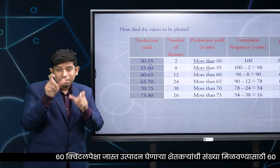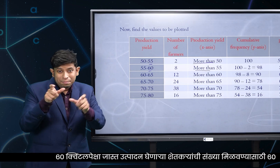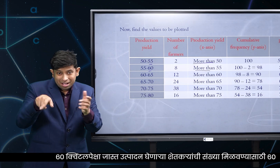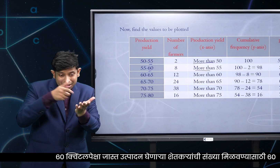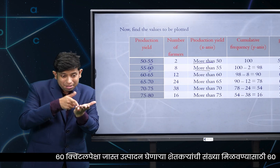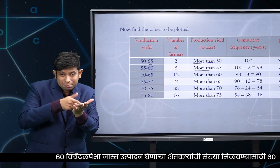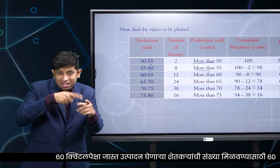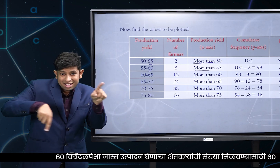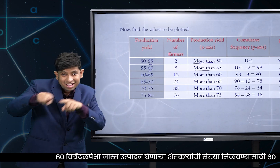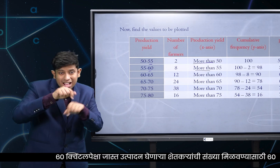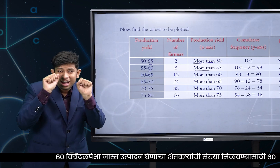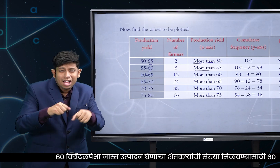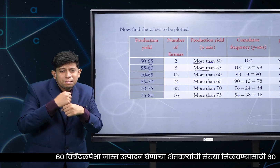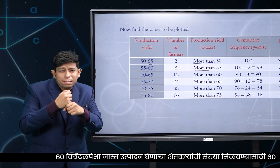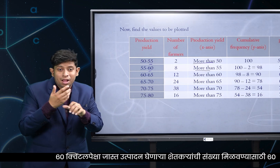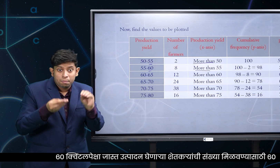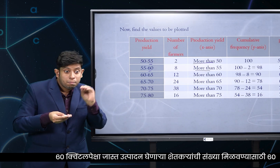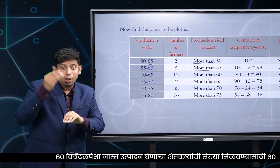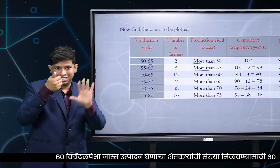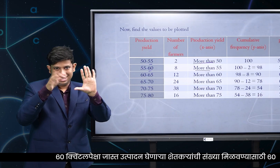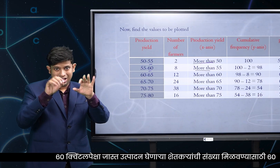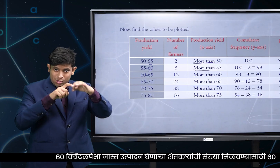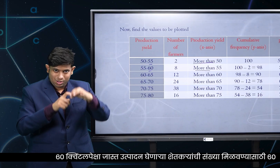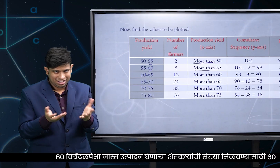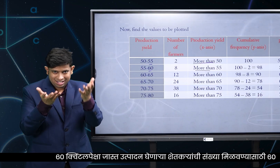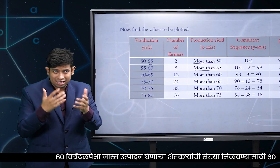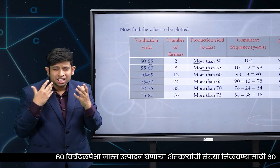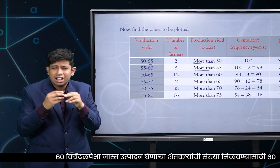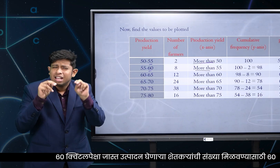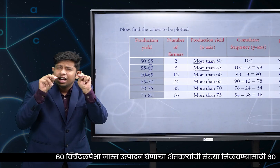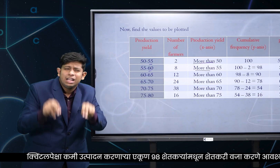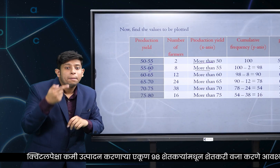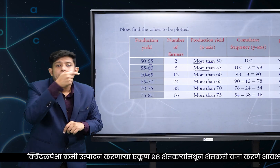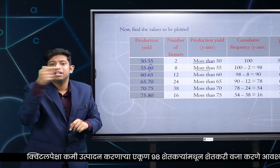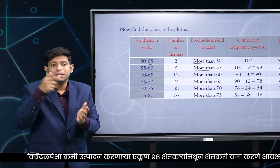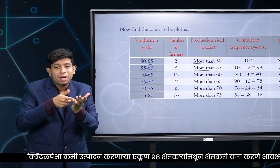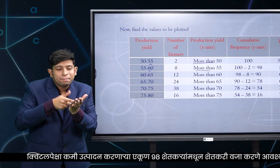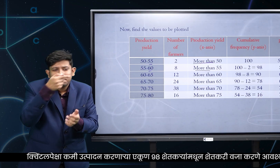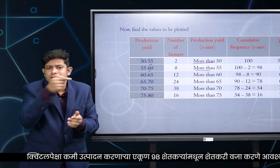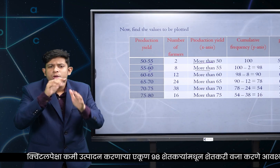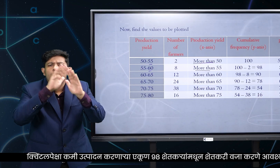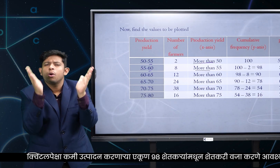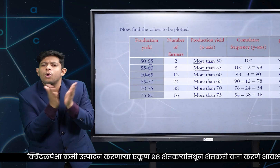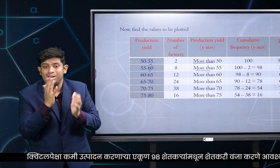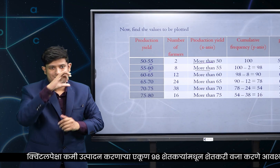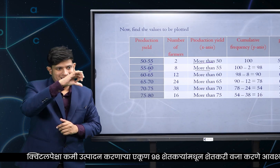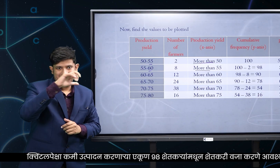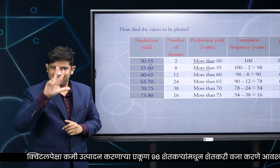60 क्विंटलपेक्षा जास्त उत्पादन घेणाऱ्या शेतकऱ्यांची संख्या मिळवण्यासाठी 60 क्विंटलपेक्षा कमी उत्पादन करणाऱ्या एकूण